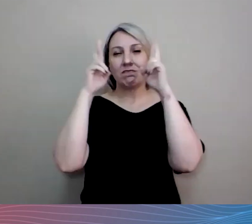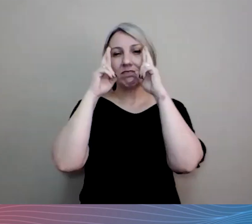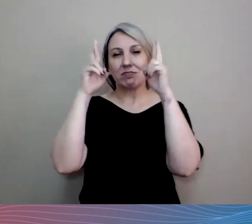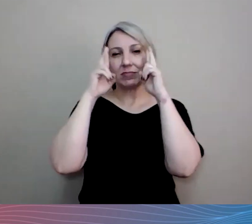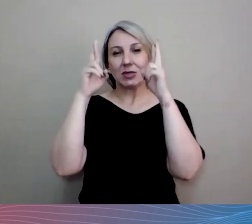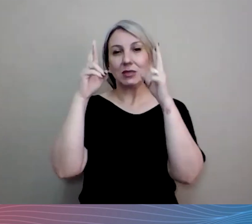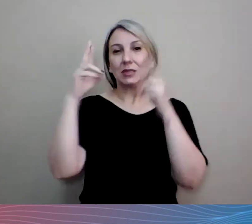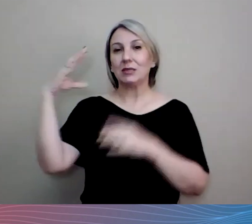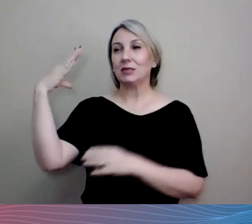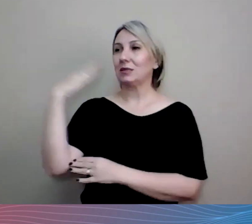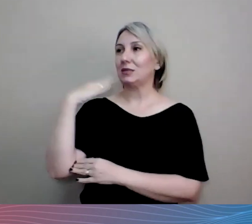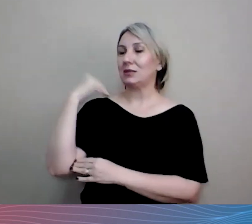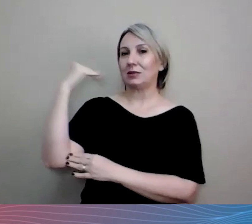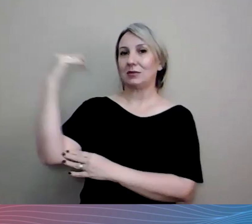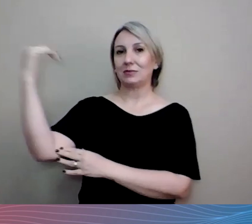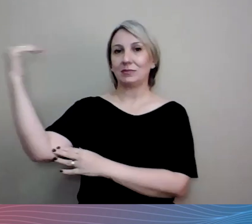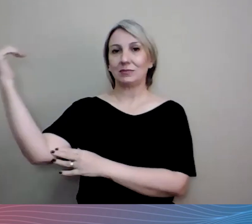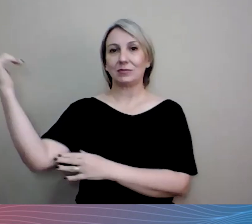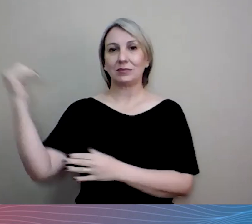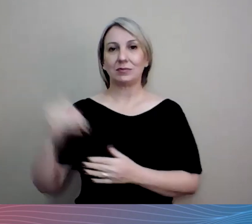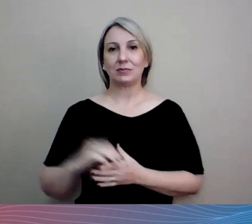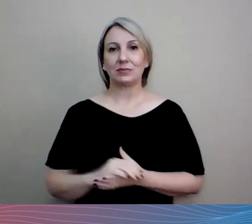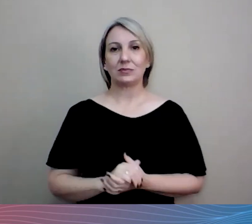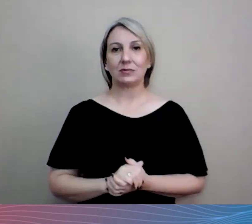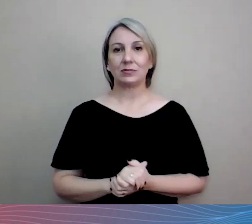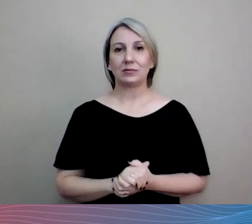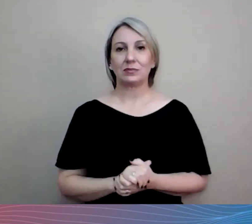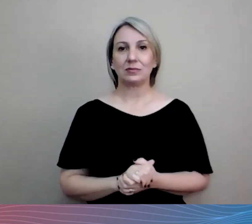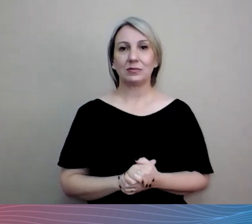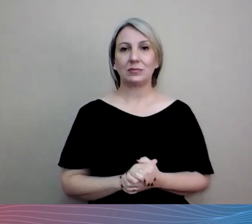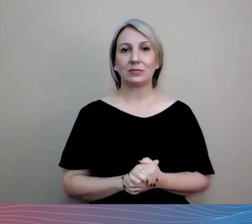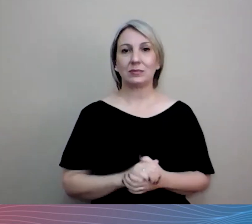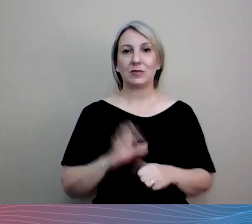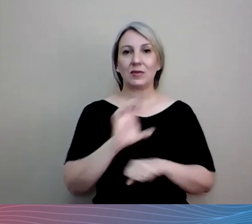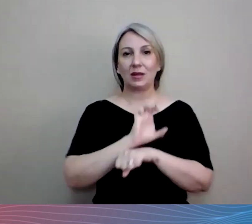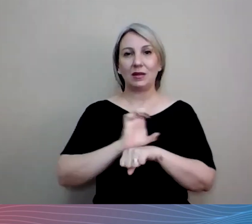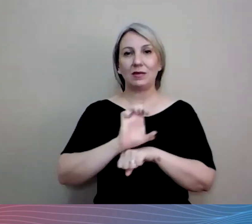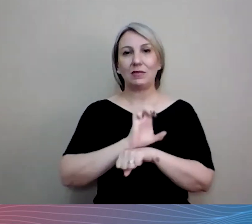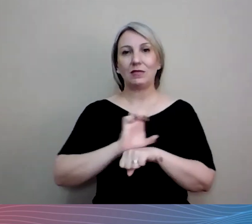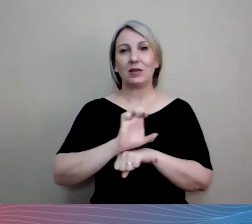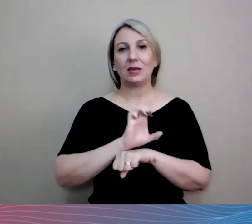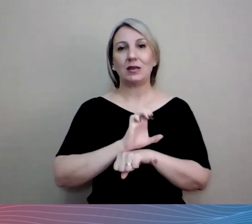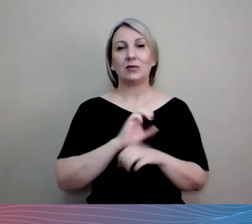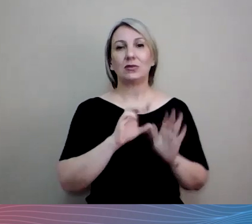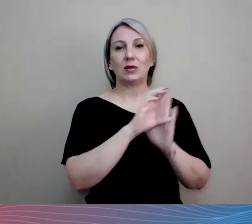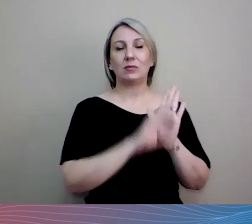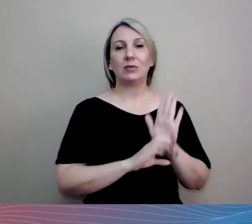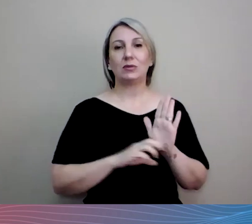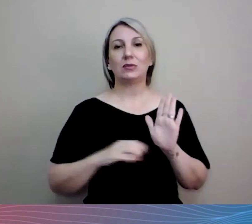para dispensarem as riquezas de Cristo, isso já está em Efésios 3, até a igreja ser